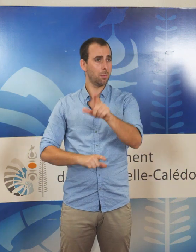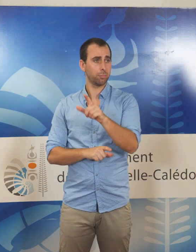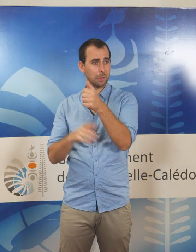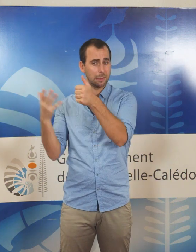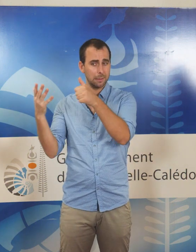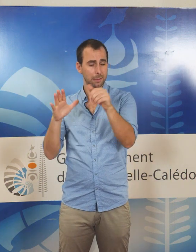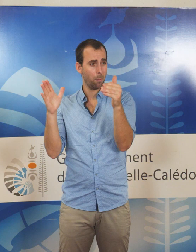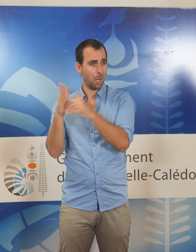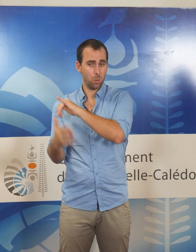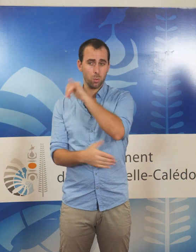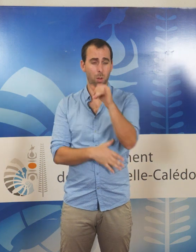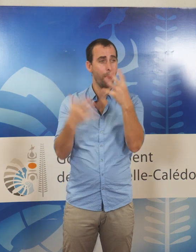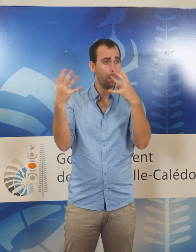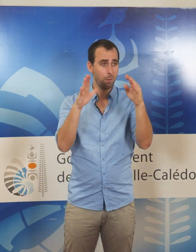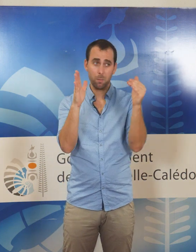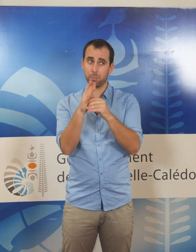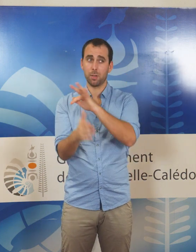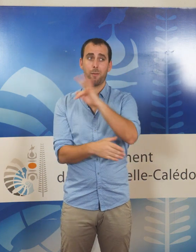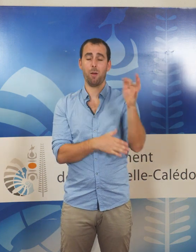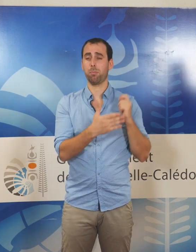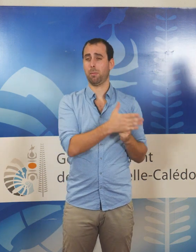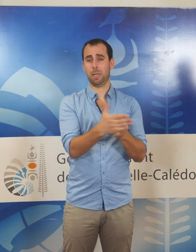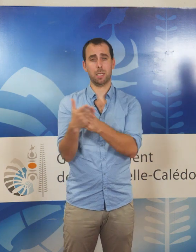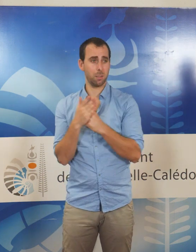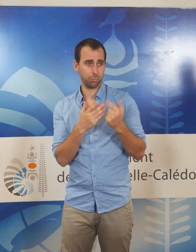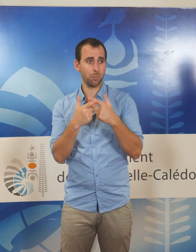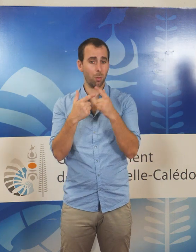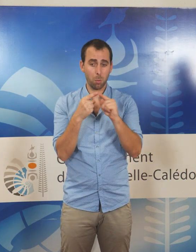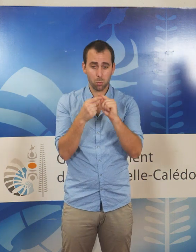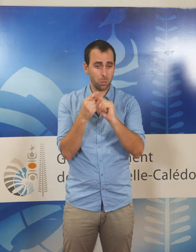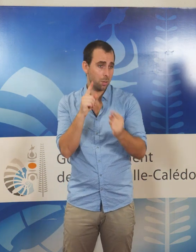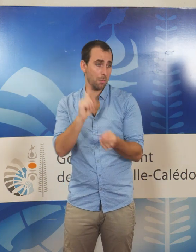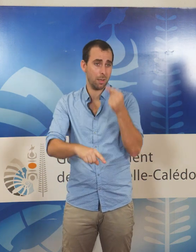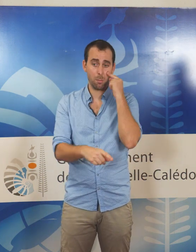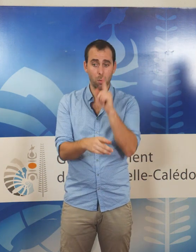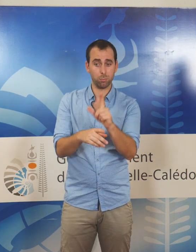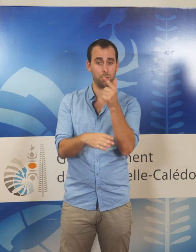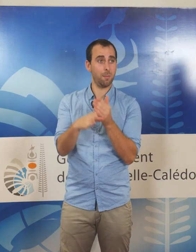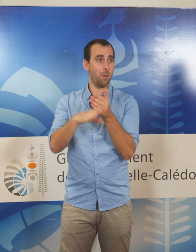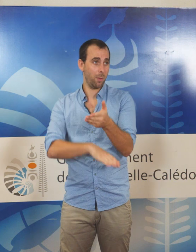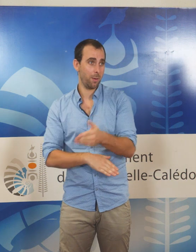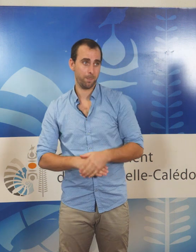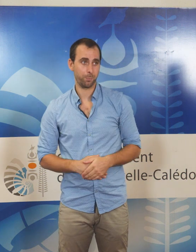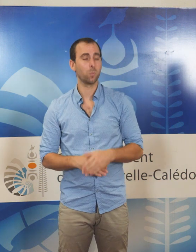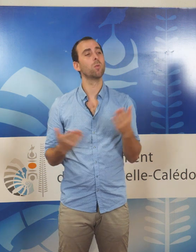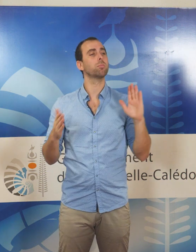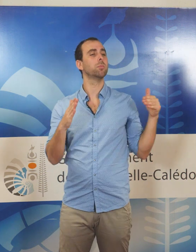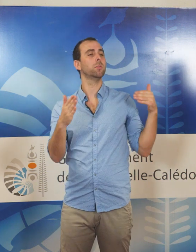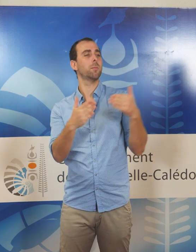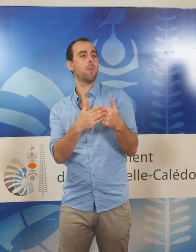000 francs d'achat de produits spécifiques pour cette rentrée. Donc pour l'instant, les établissements